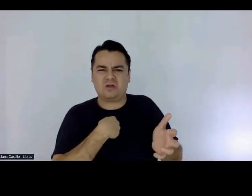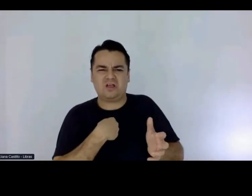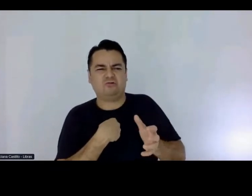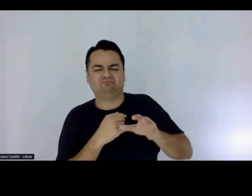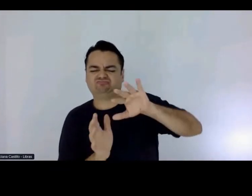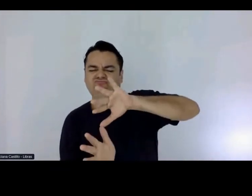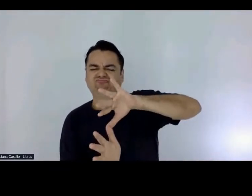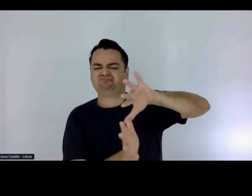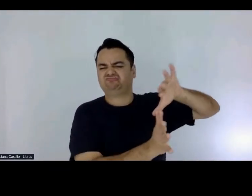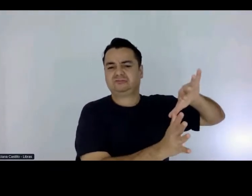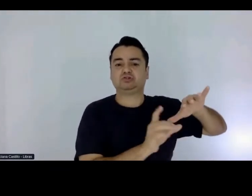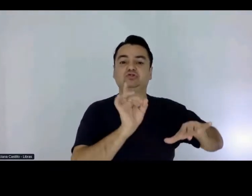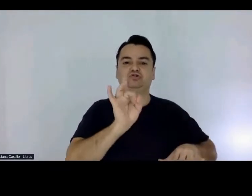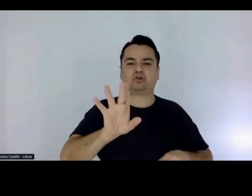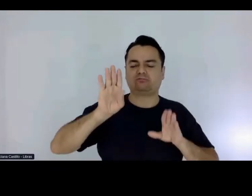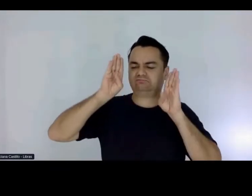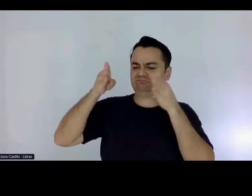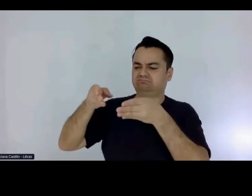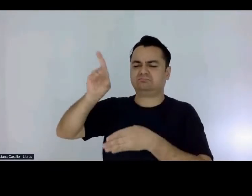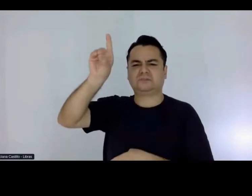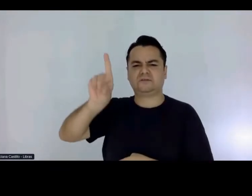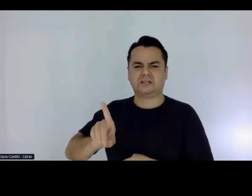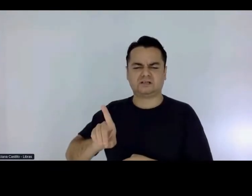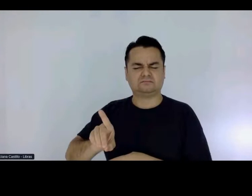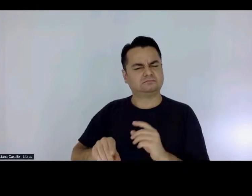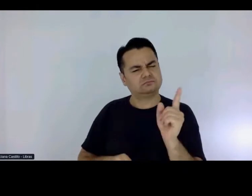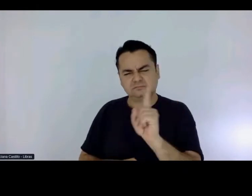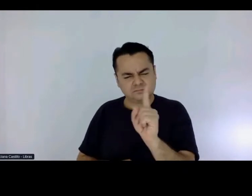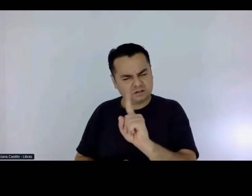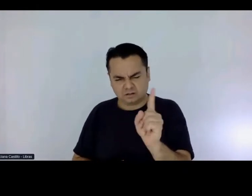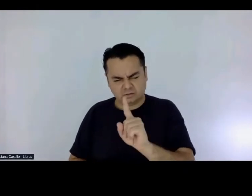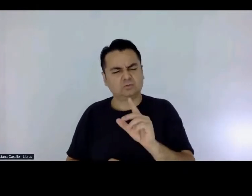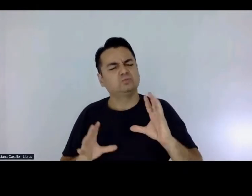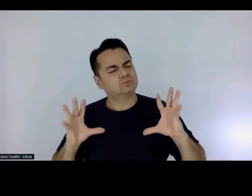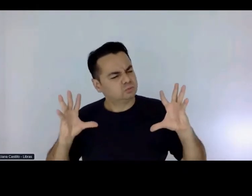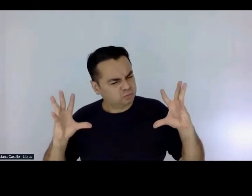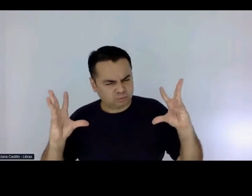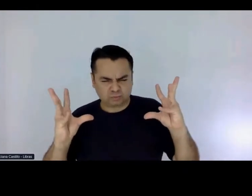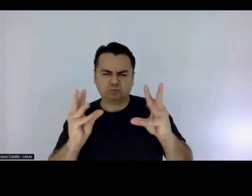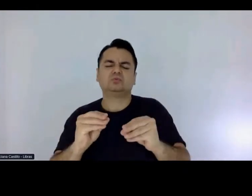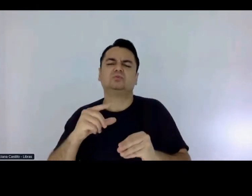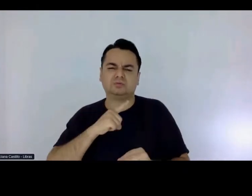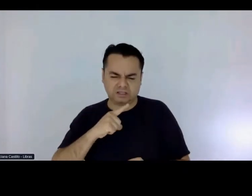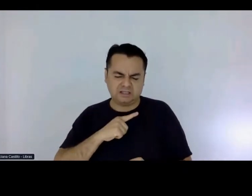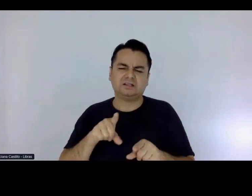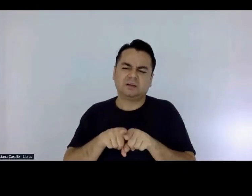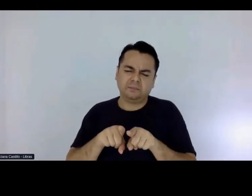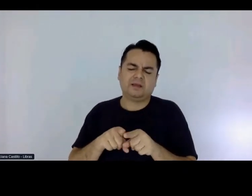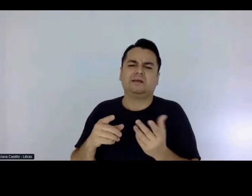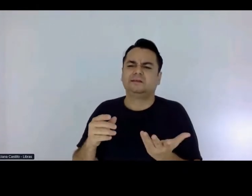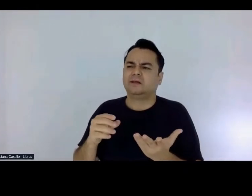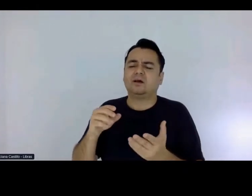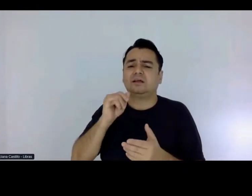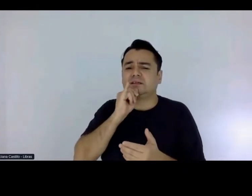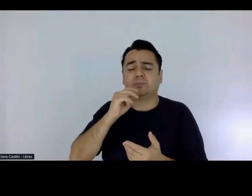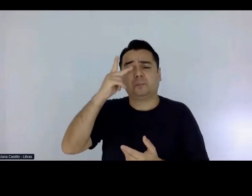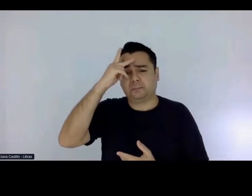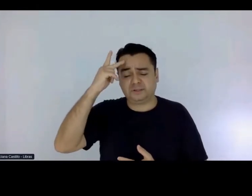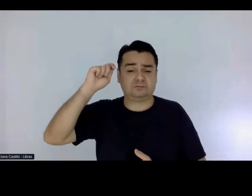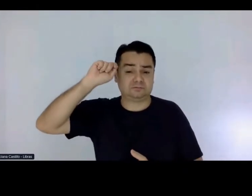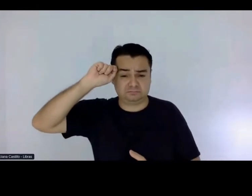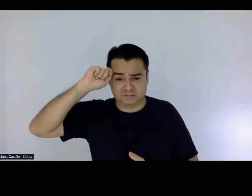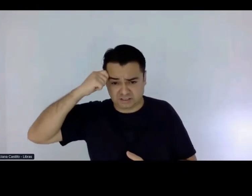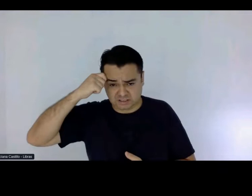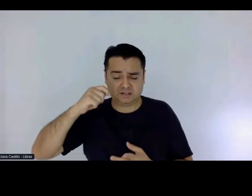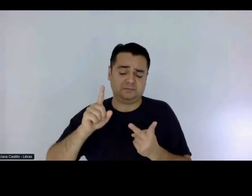com deficiência, existem todas as outras maiorias minorizadas, como pessoas pretas,